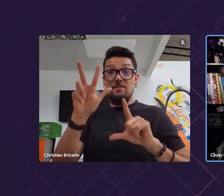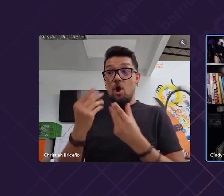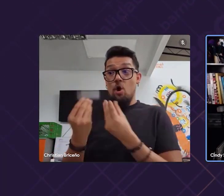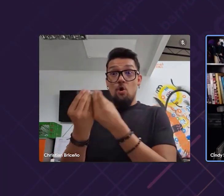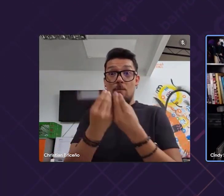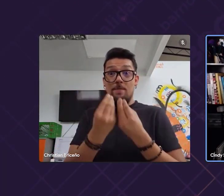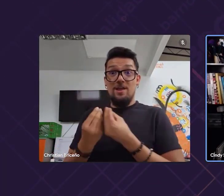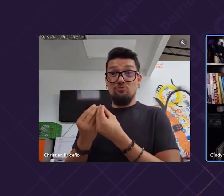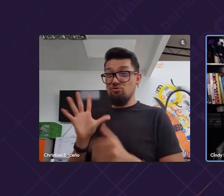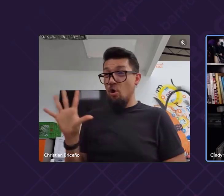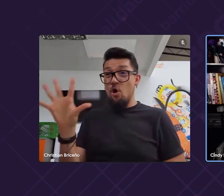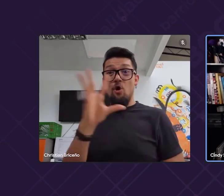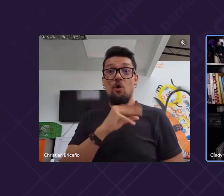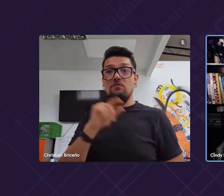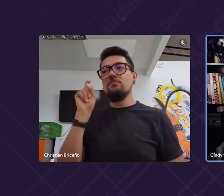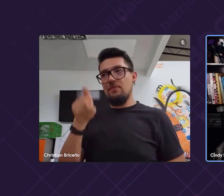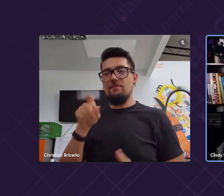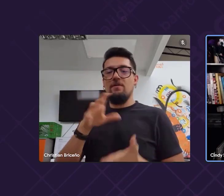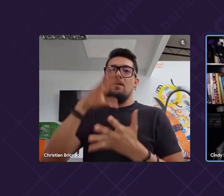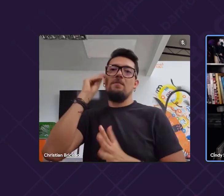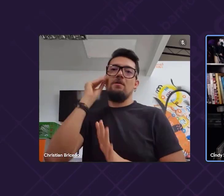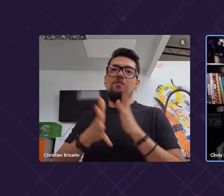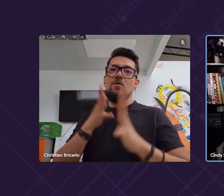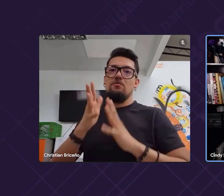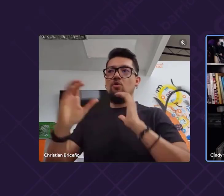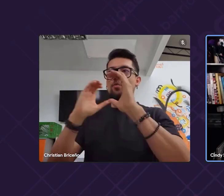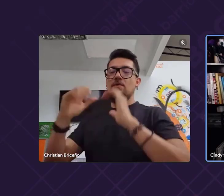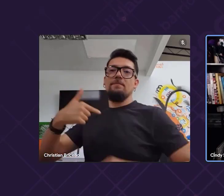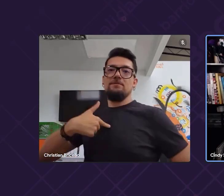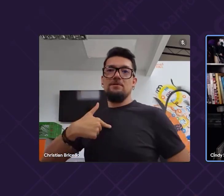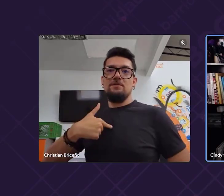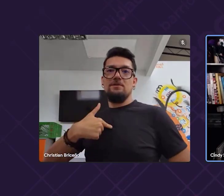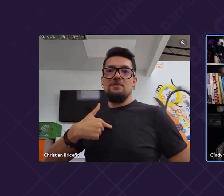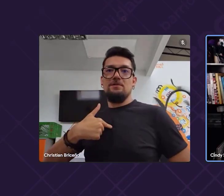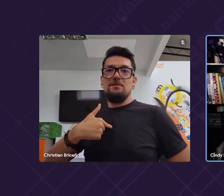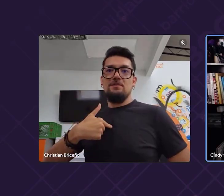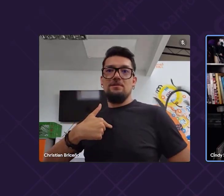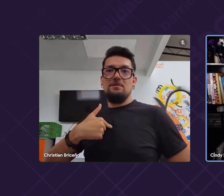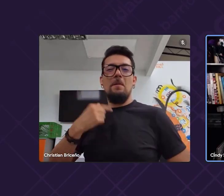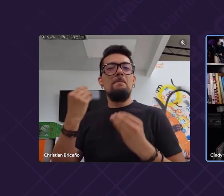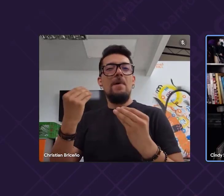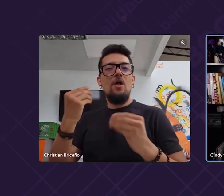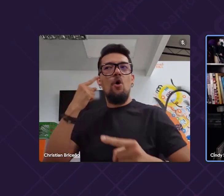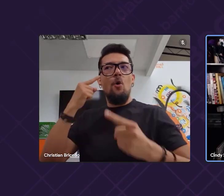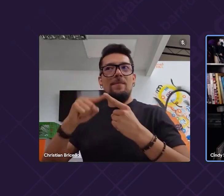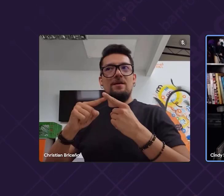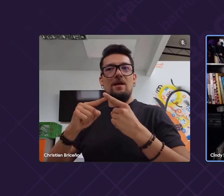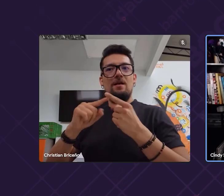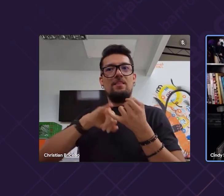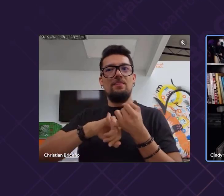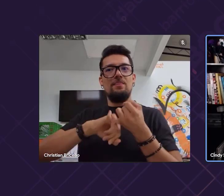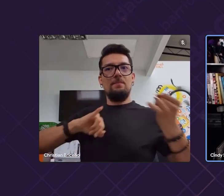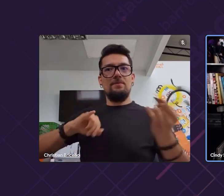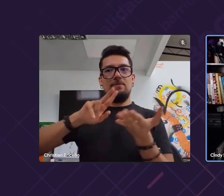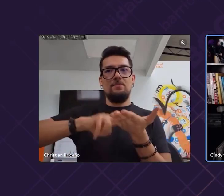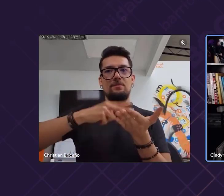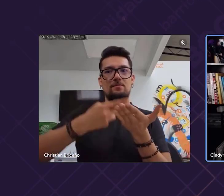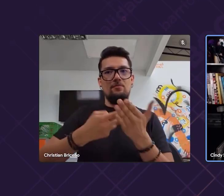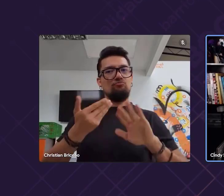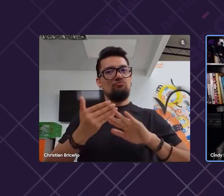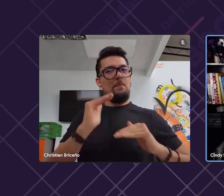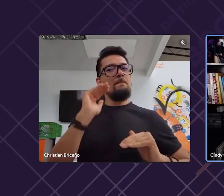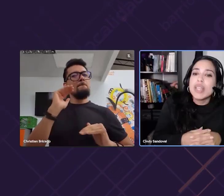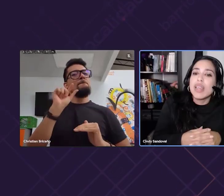decirte también, por ejemplo, en Canal 13, para decirte que aquí mis compañeros deben aprender para comunicarse conmigo, deben de